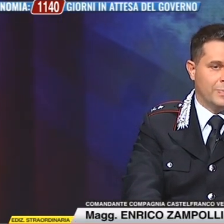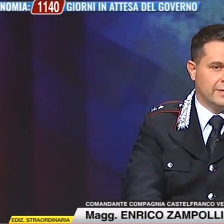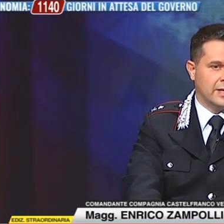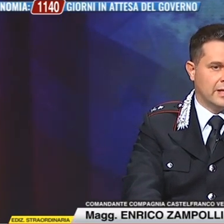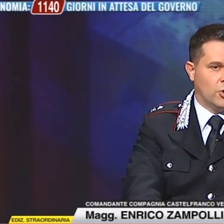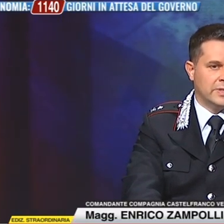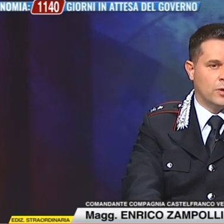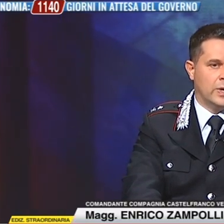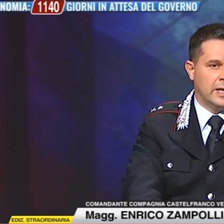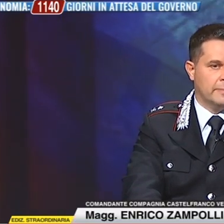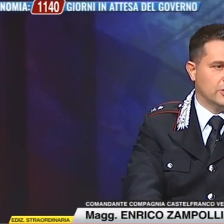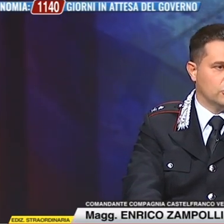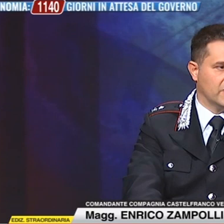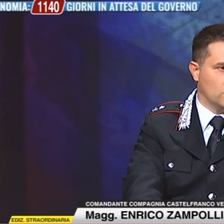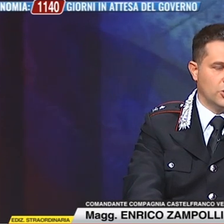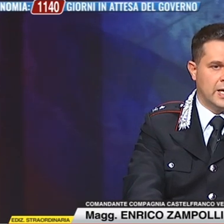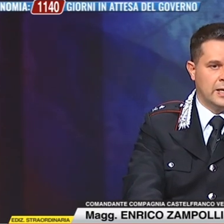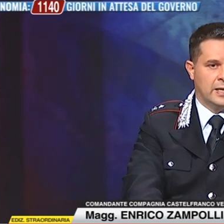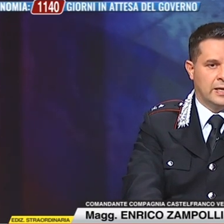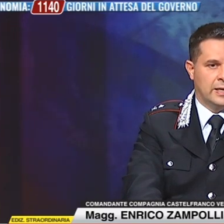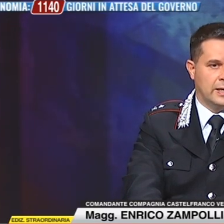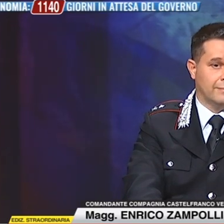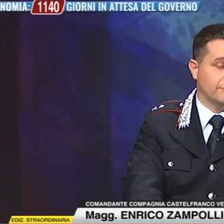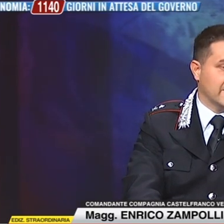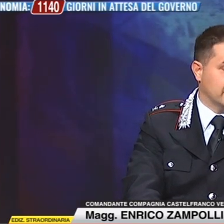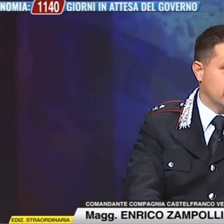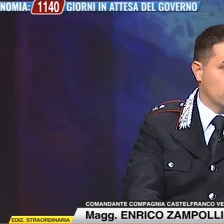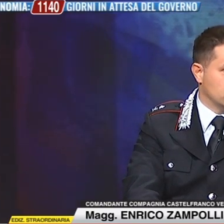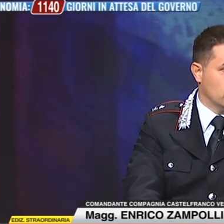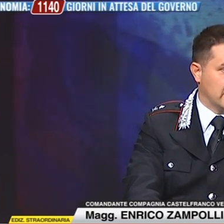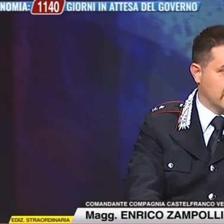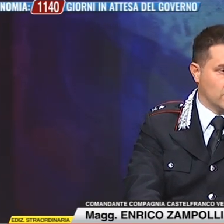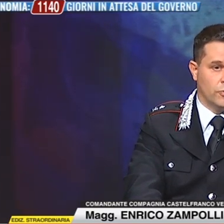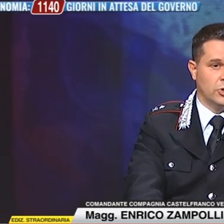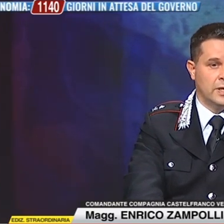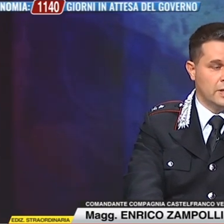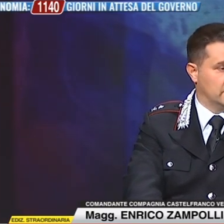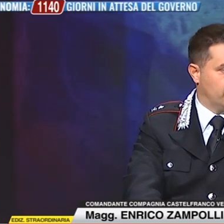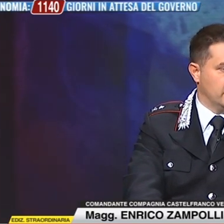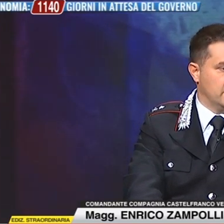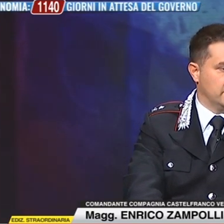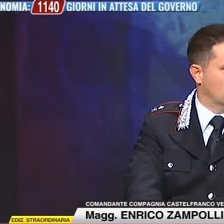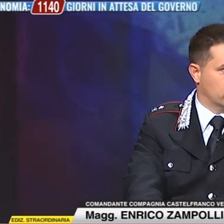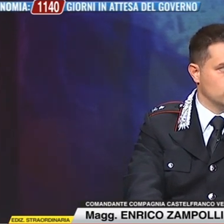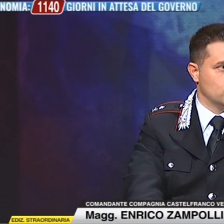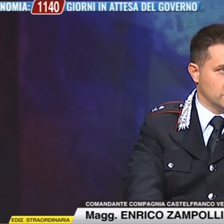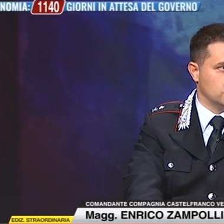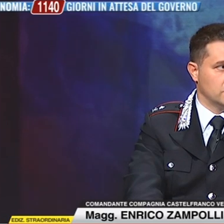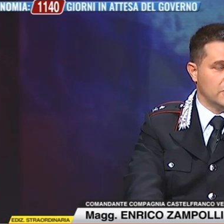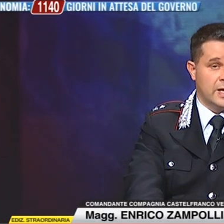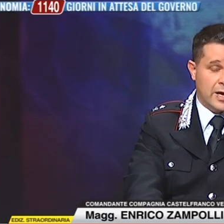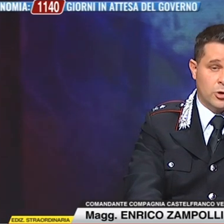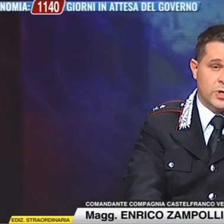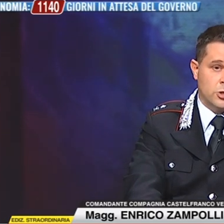e subentra talvolta quell'elemento di vergogna e di confessione anche nei confronti dei figli di quello che è